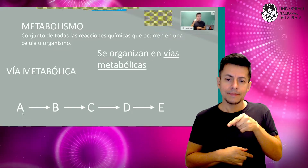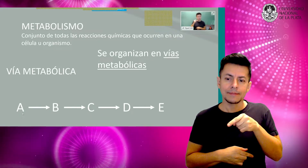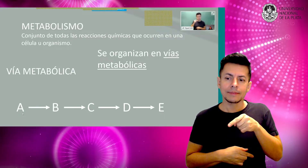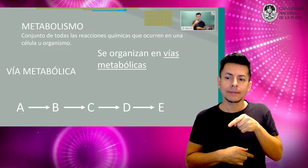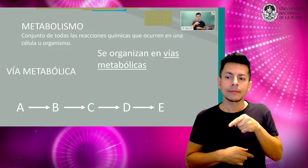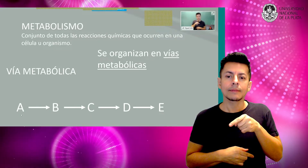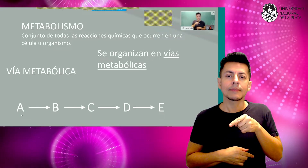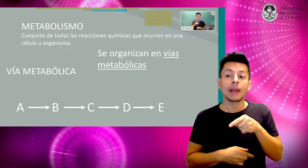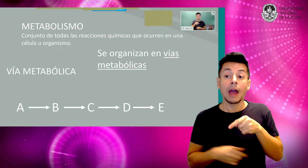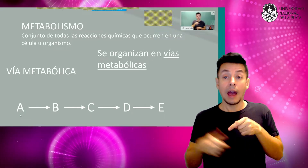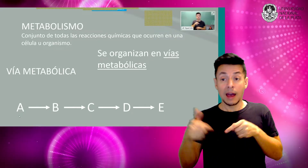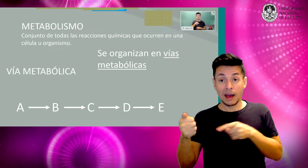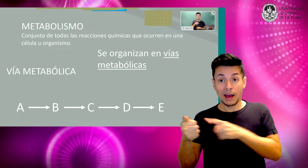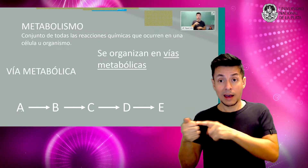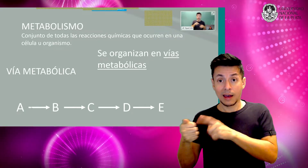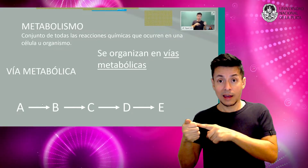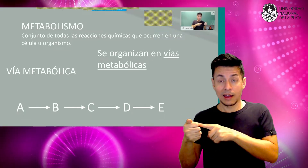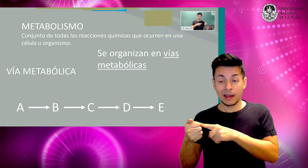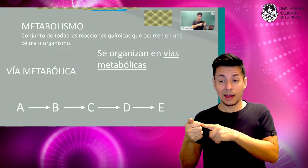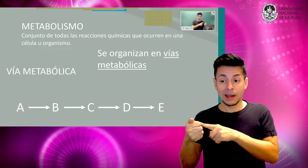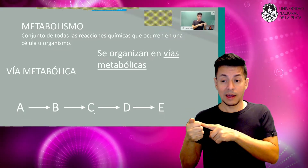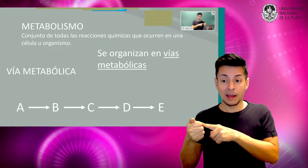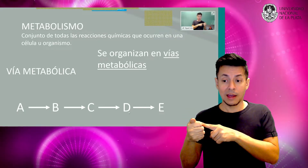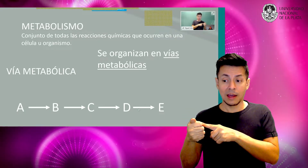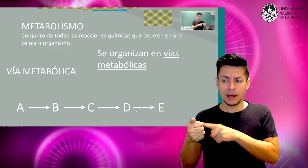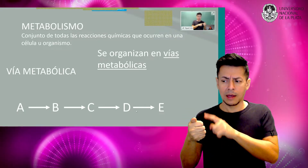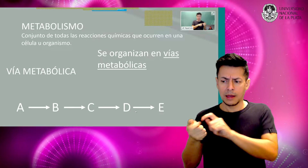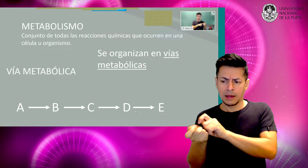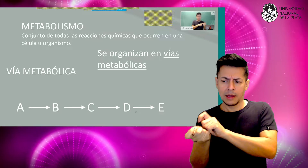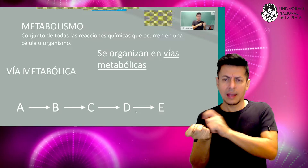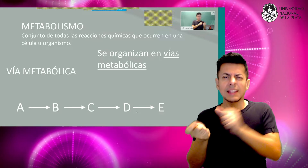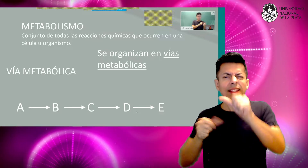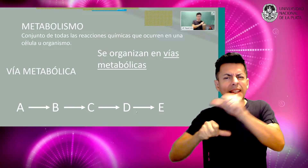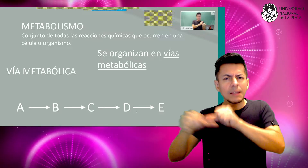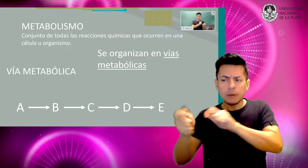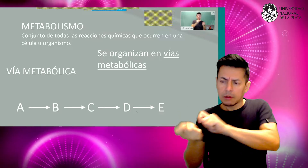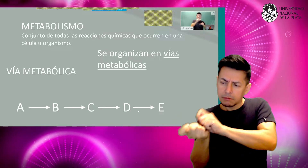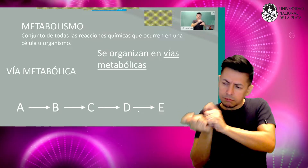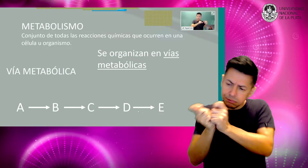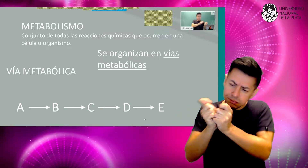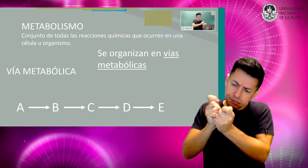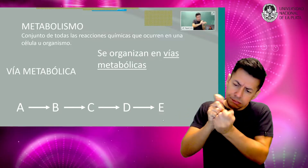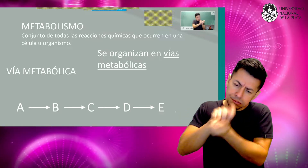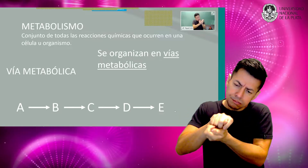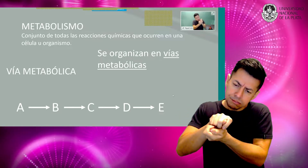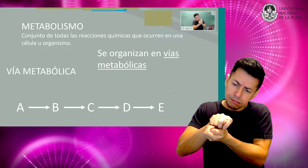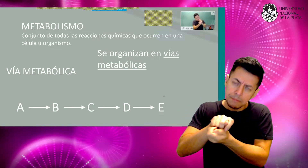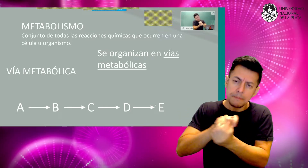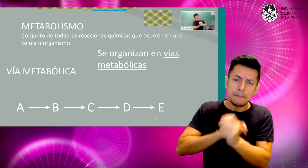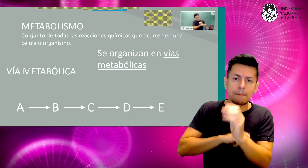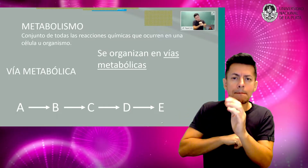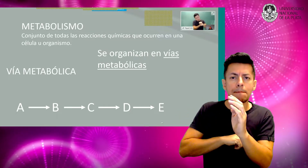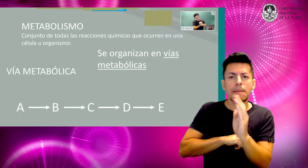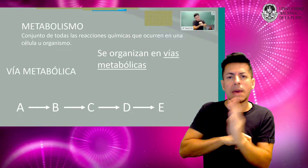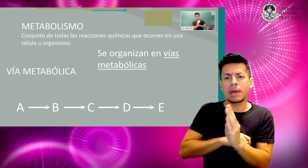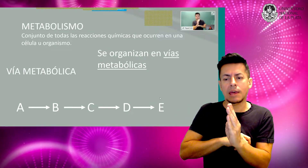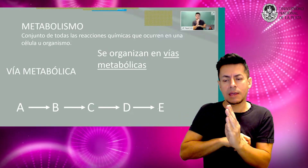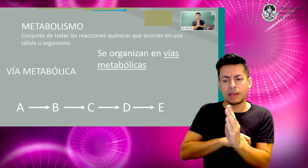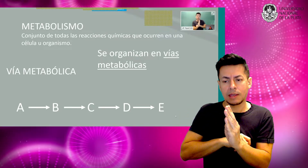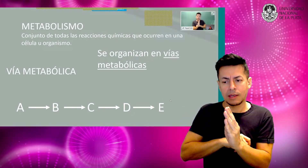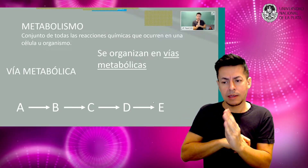A se transforma químicamente en una serie de pasos para obtener el